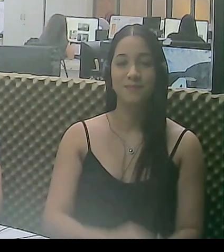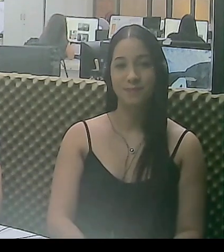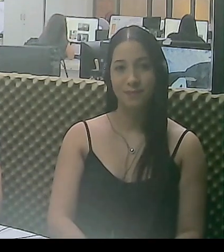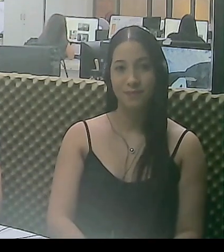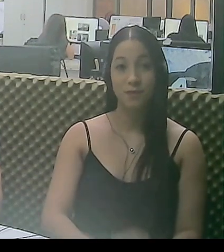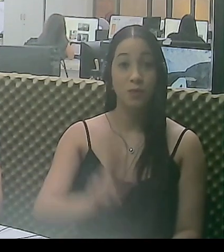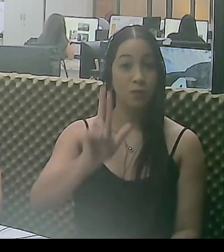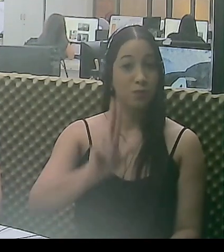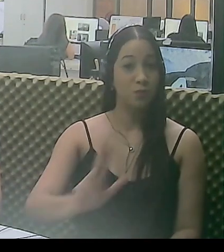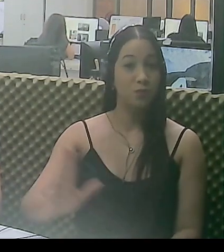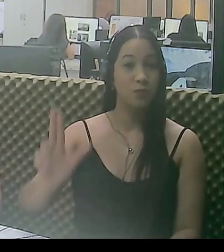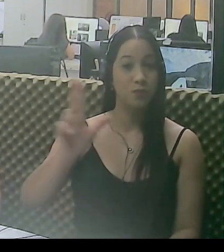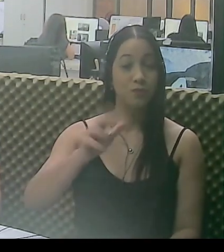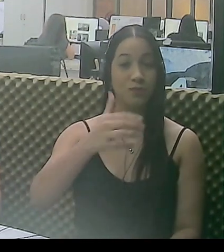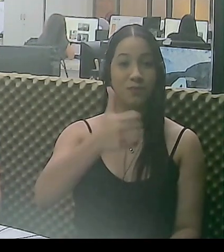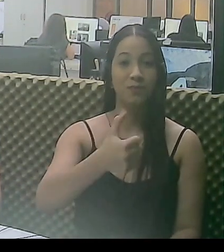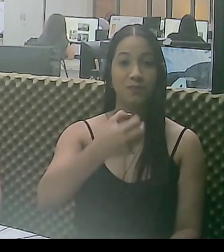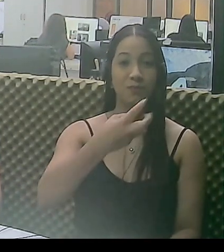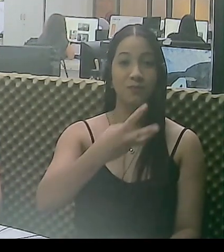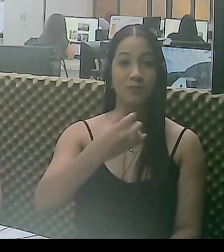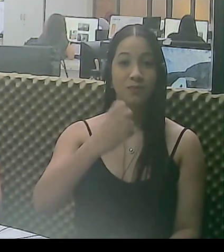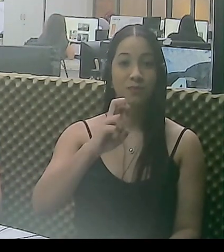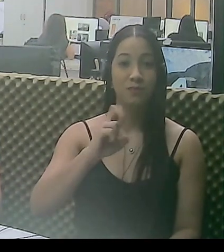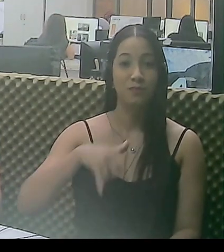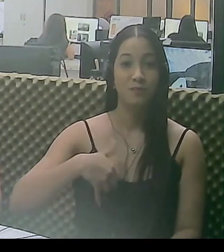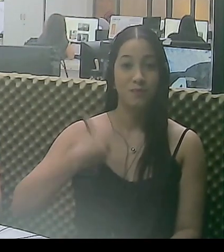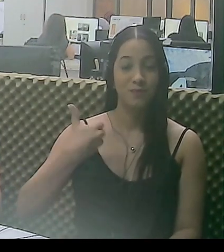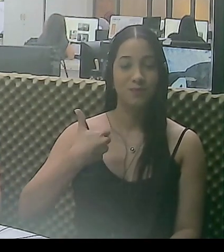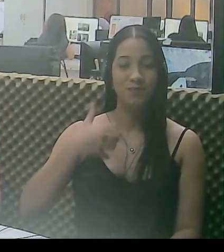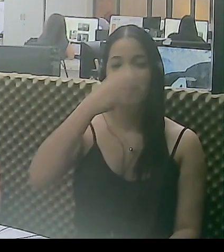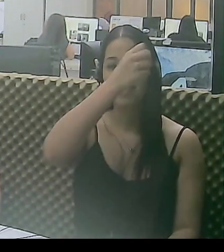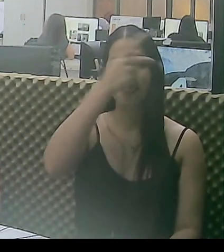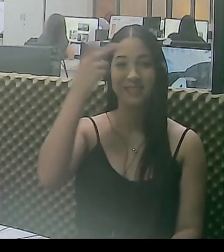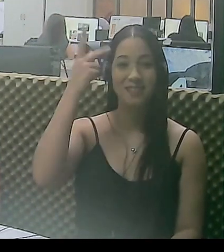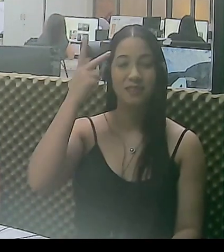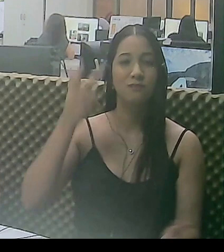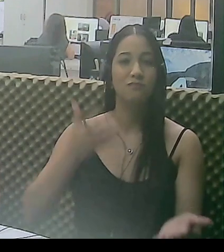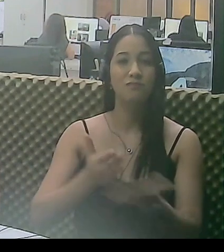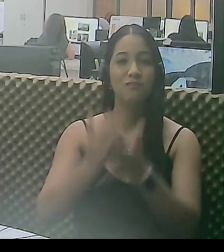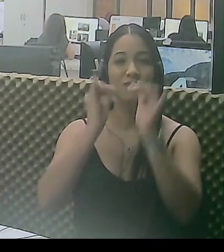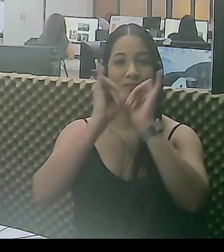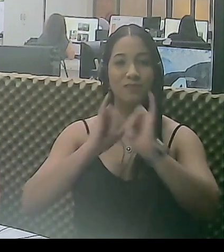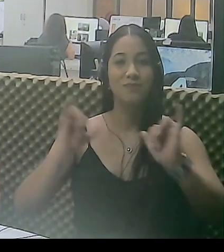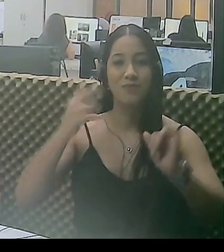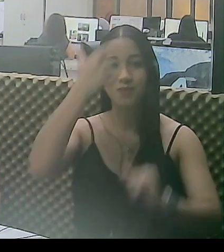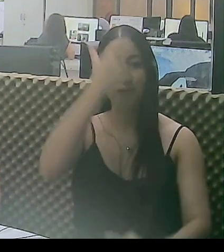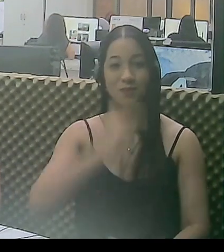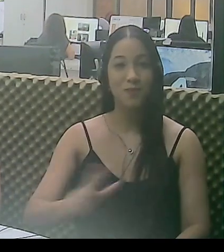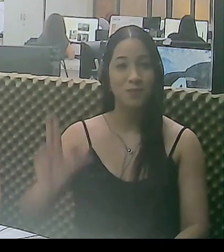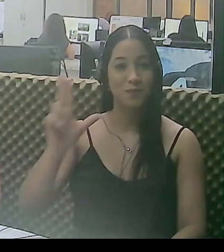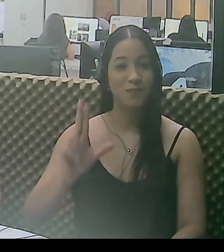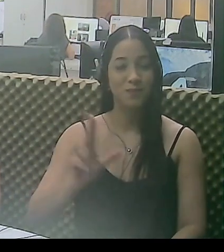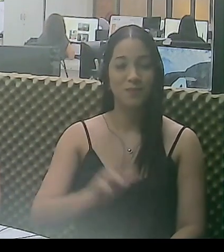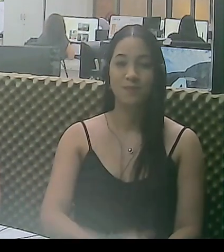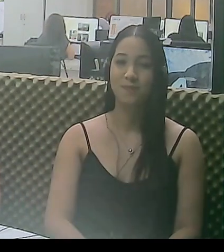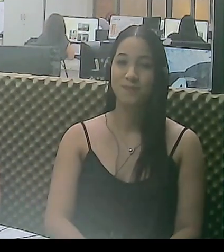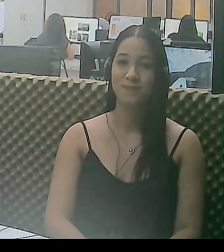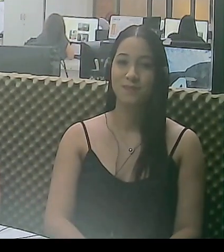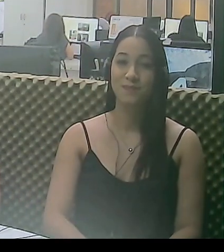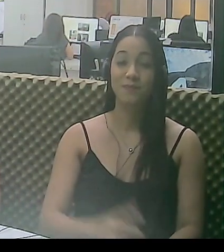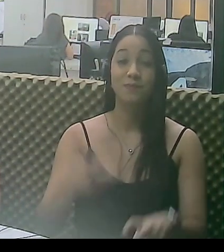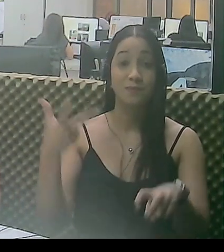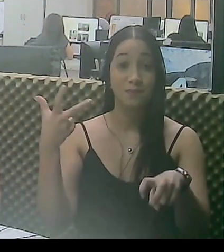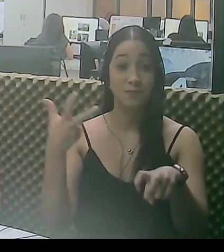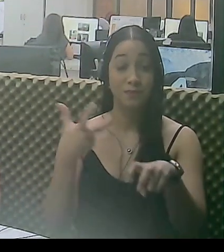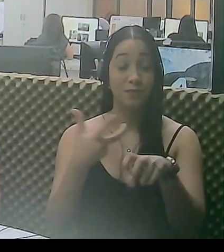Uberlândia 135 anos prefeitura lança campanha eu sou Uberlândia campanha